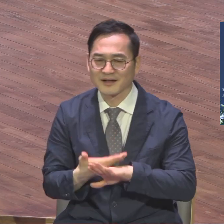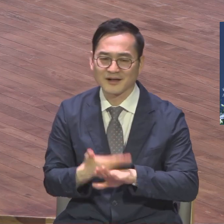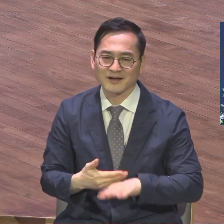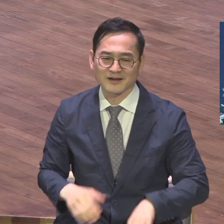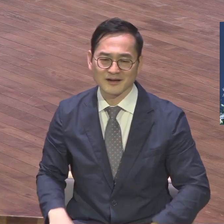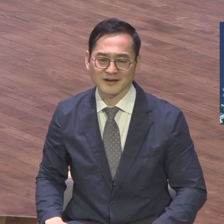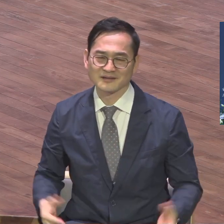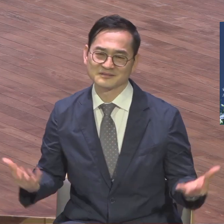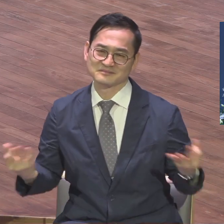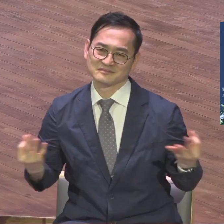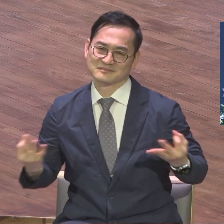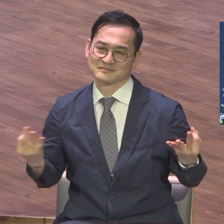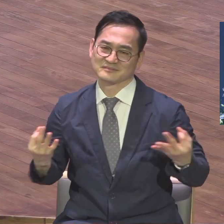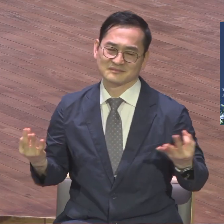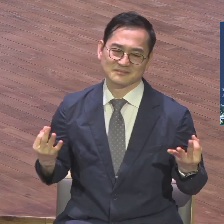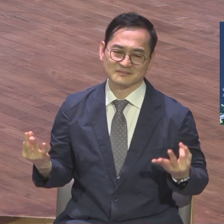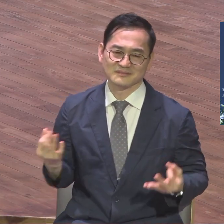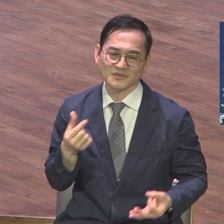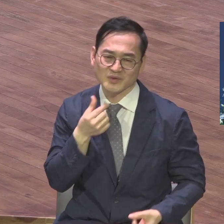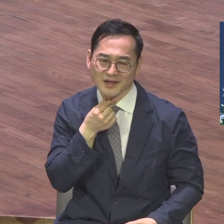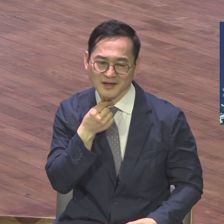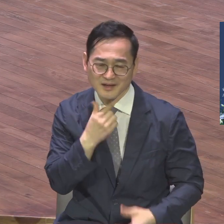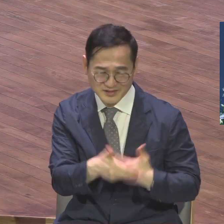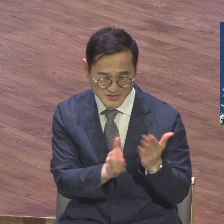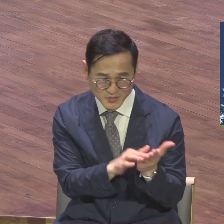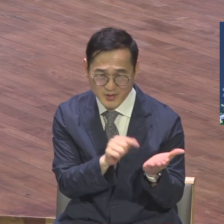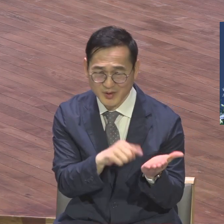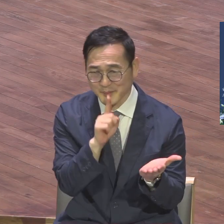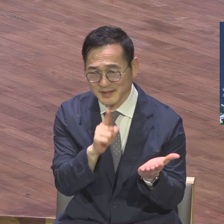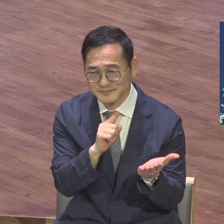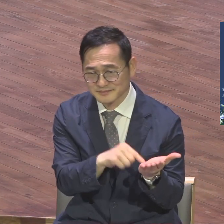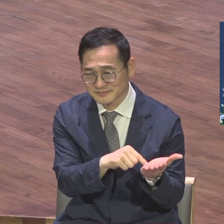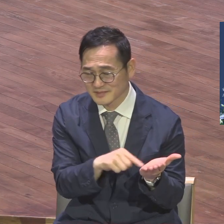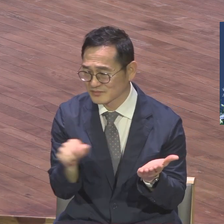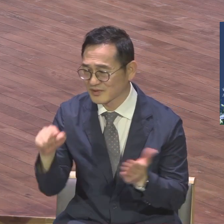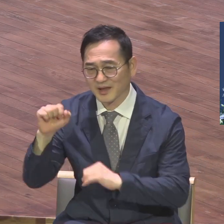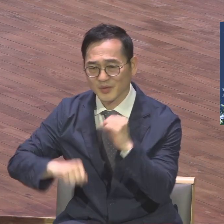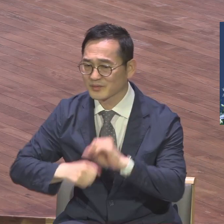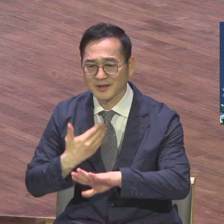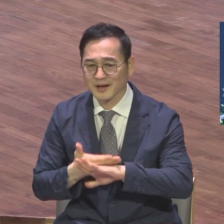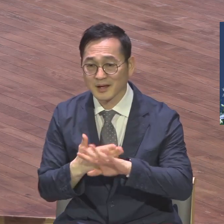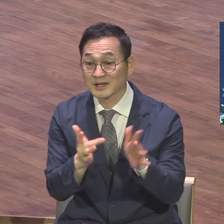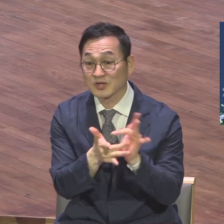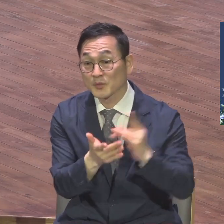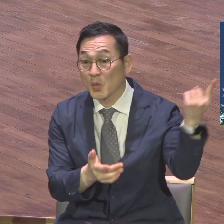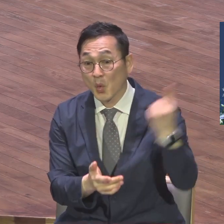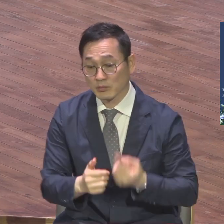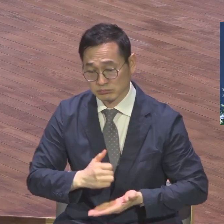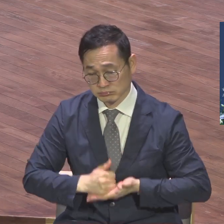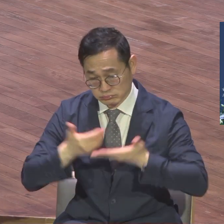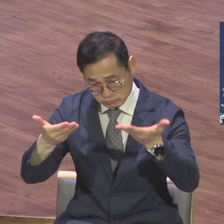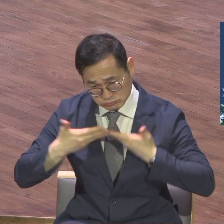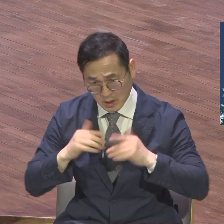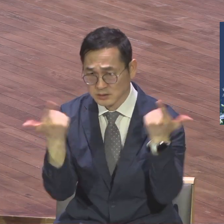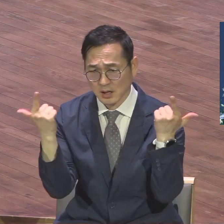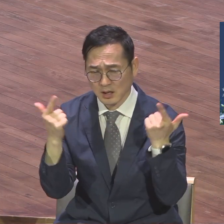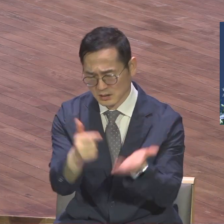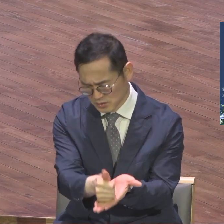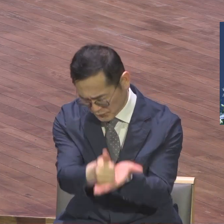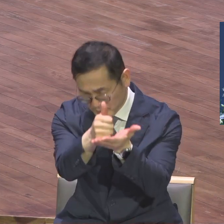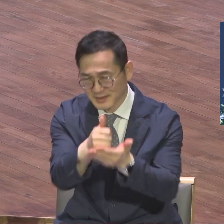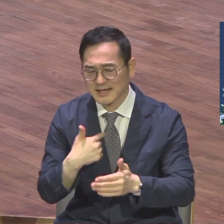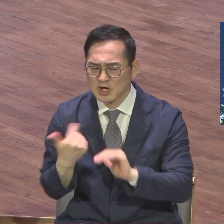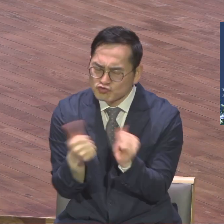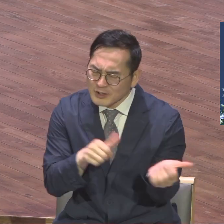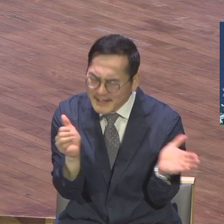그런 것하고는 정반대인 것을 우리가 말씀을 통해 볼 수 있어요. 예수님이 온 것이 뭐냐? 섬기라 하러 왔다. 그 정도가 아니라